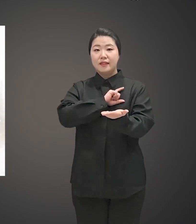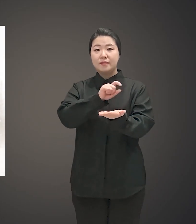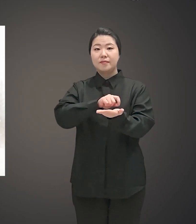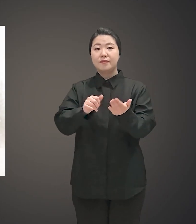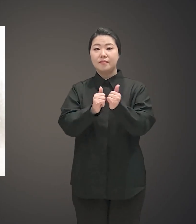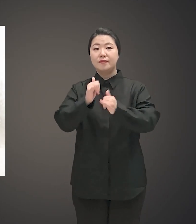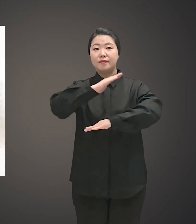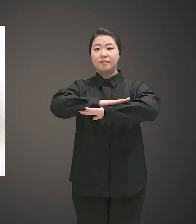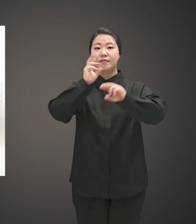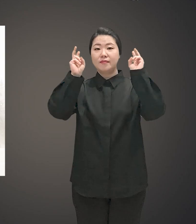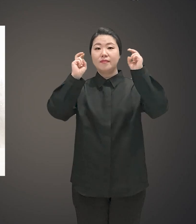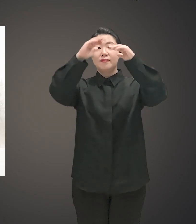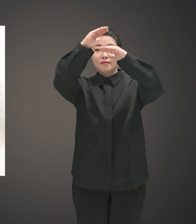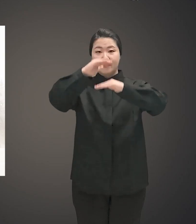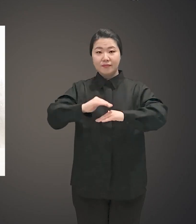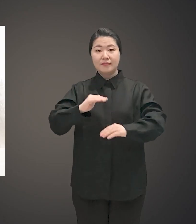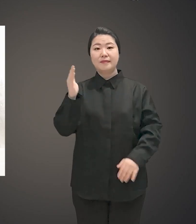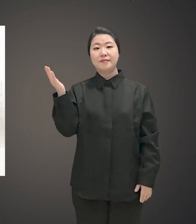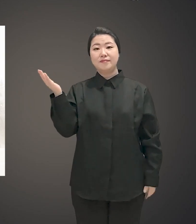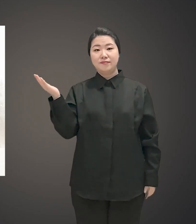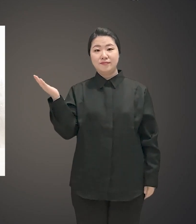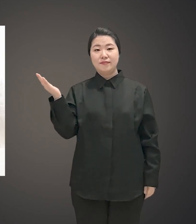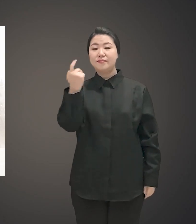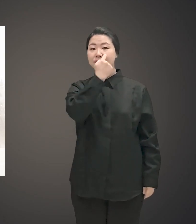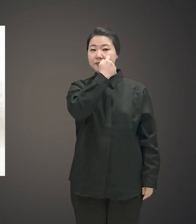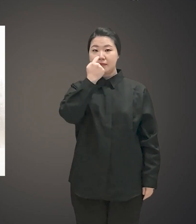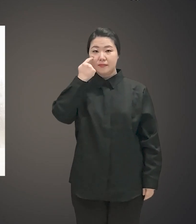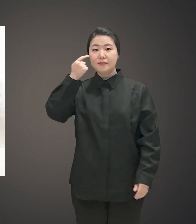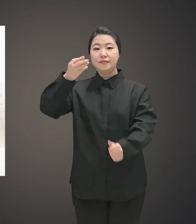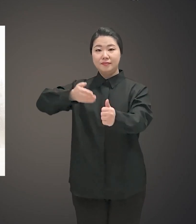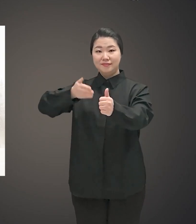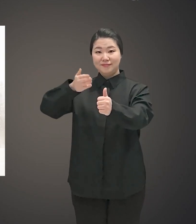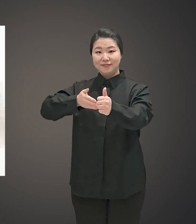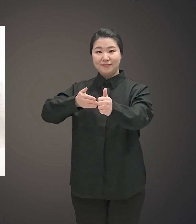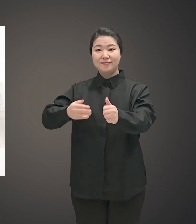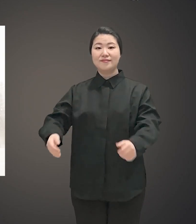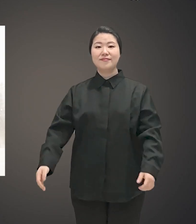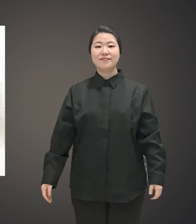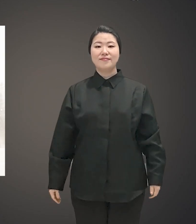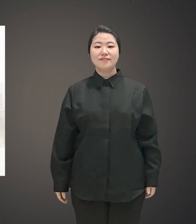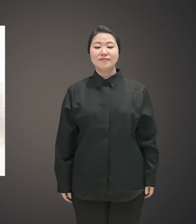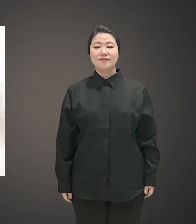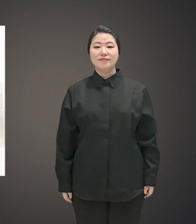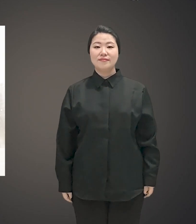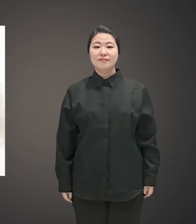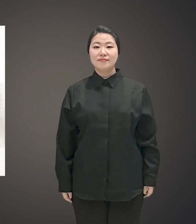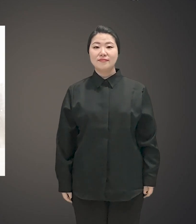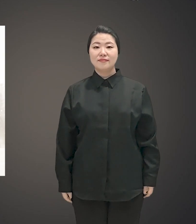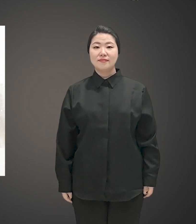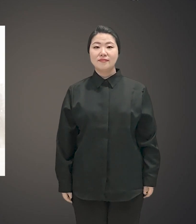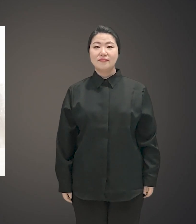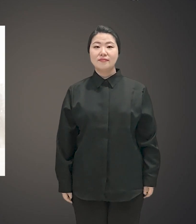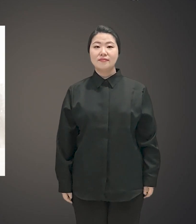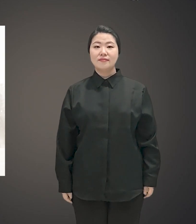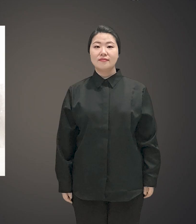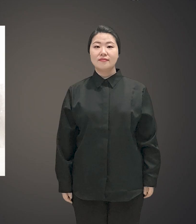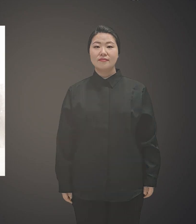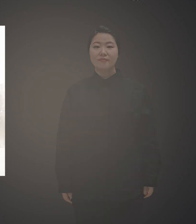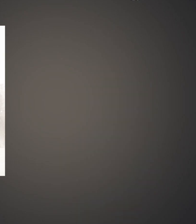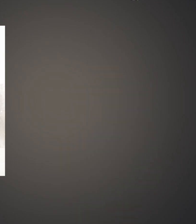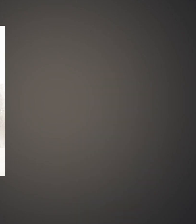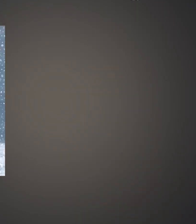도서명 숲속 사진관의 온편지. 글 그림 이시원. 출판사 고래뱃속.